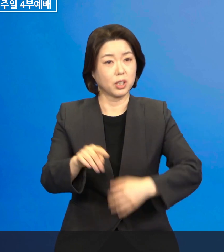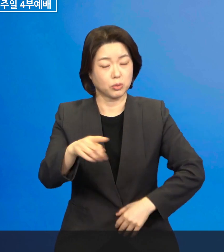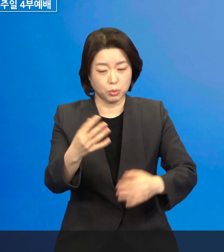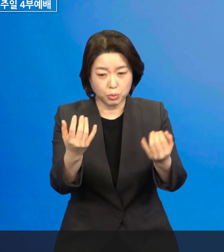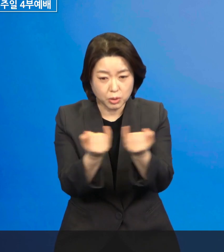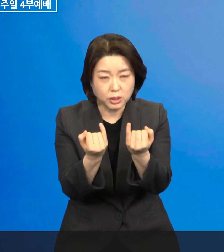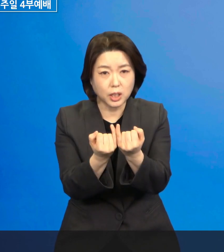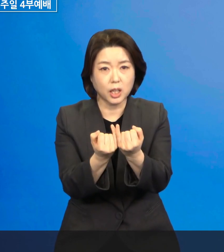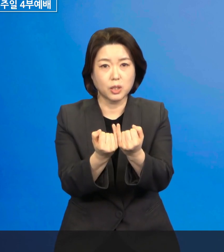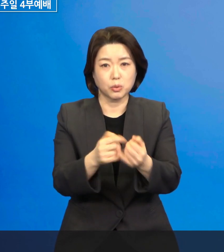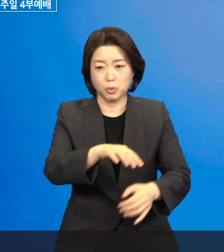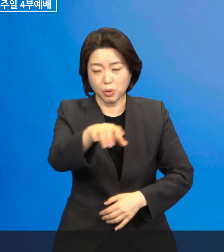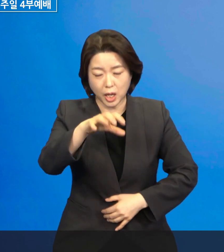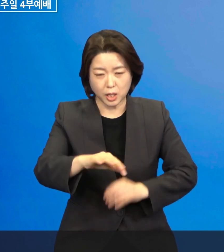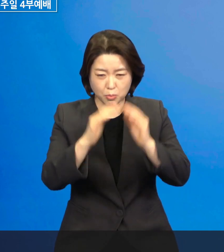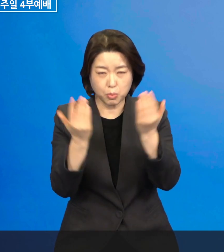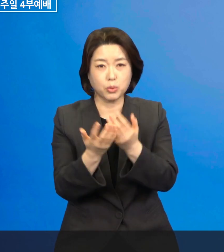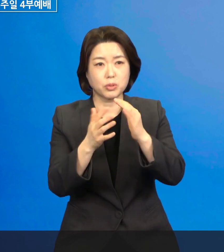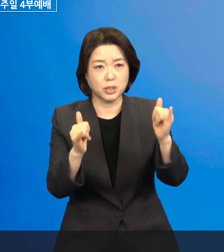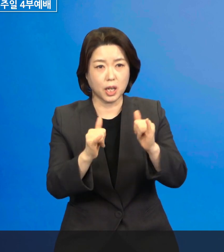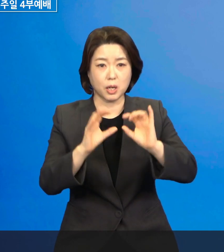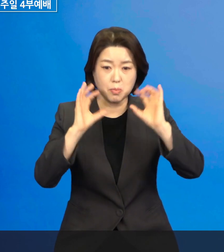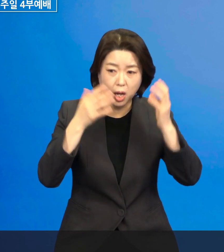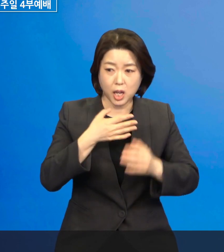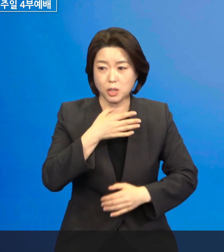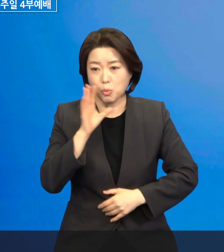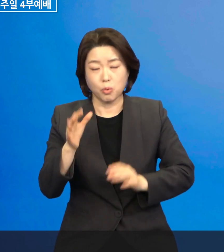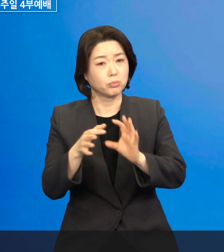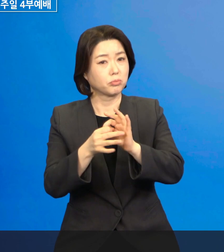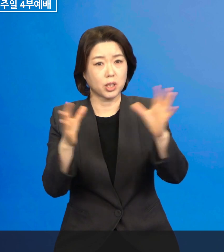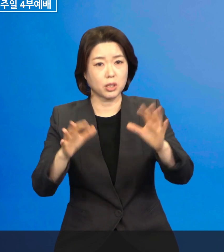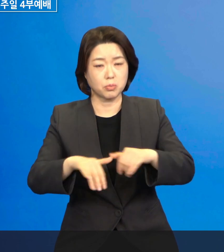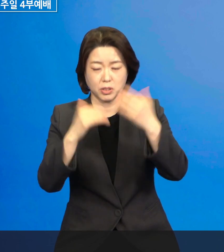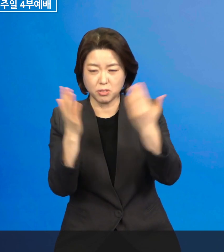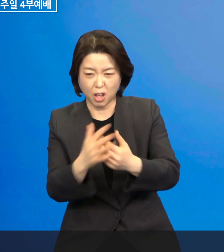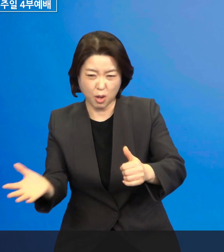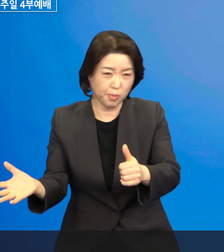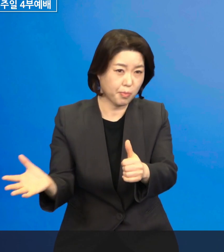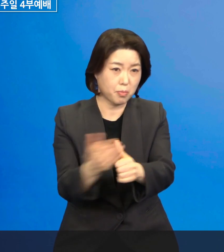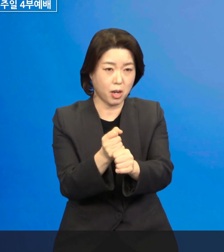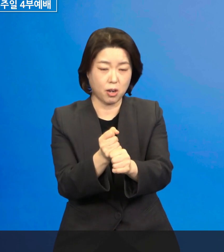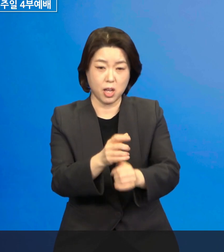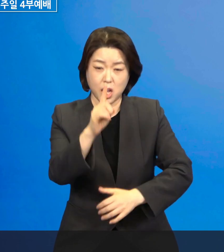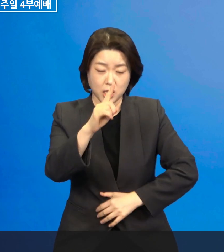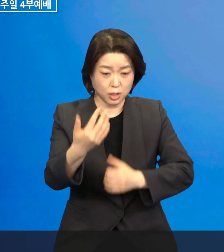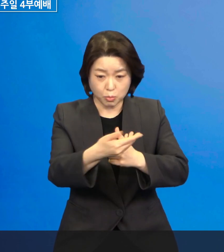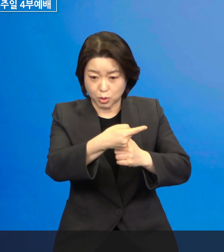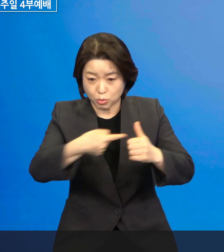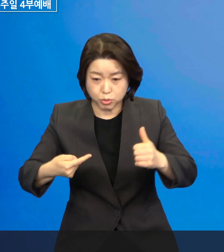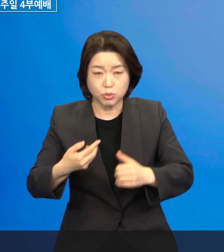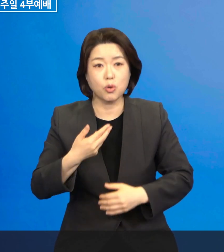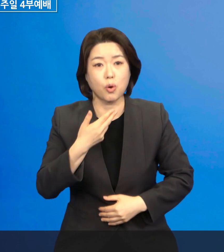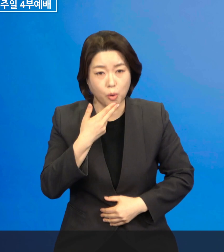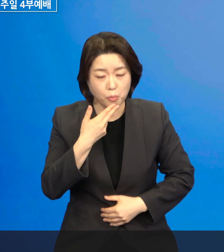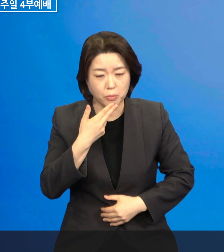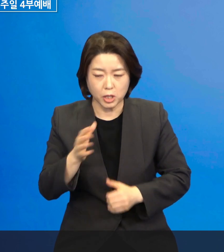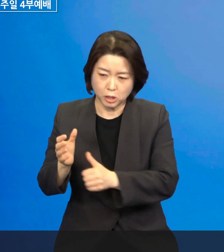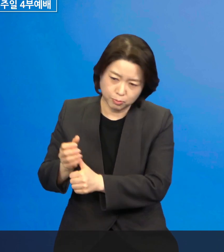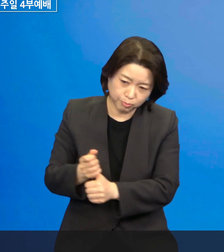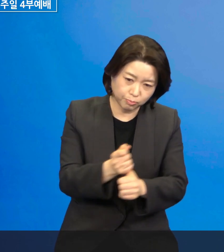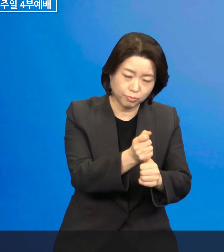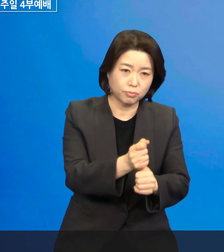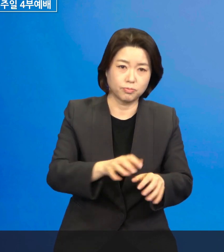있는 모든 사람을 어린아이나 노인할 것 없이 사로잡아 한 사람도 죽이지 않고 끌고